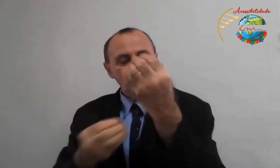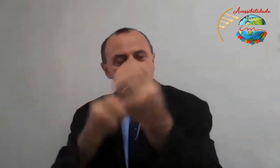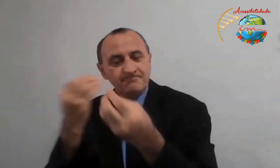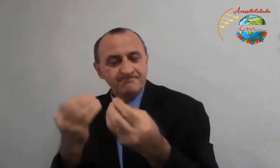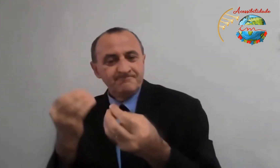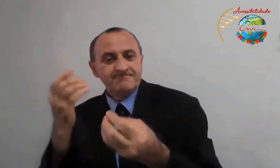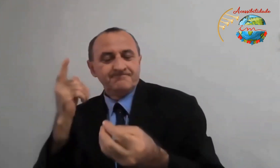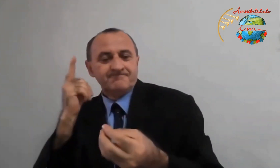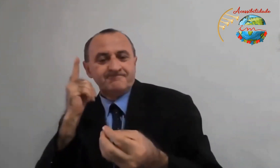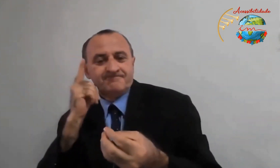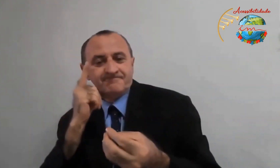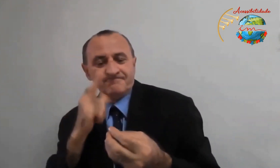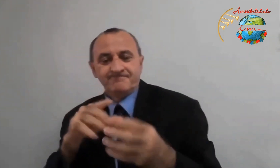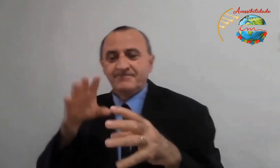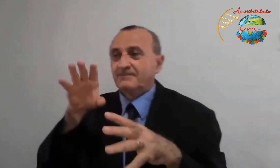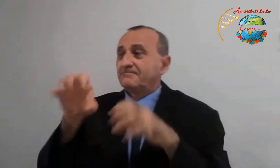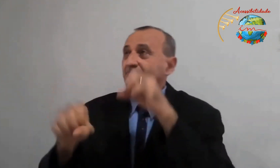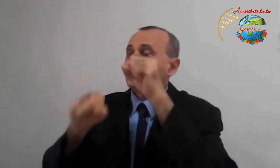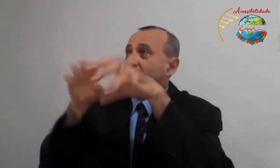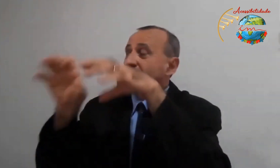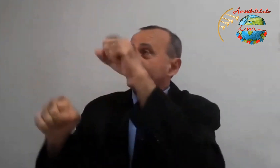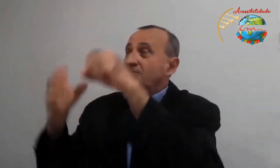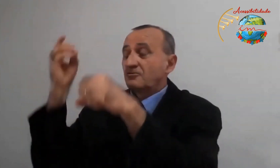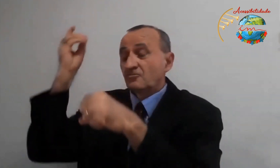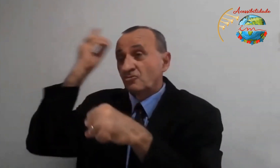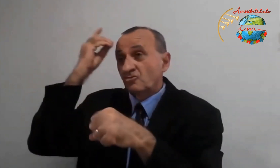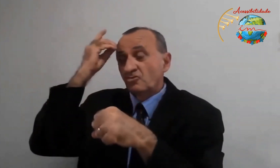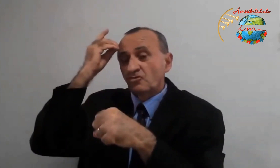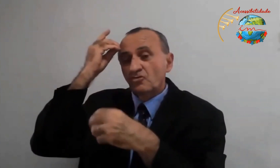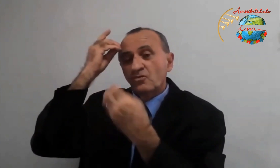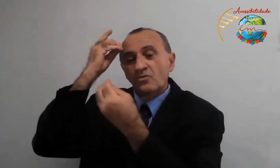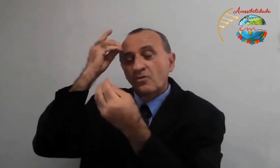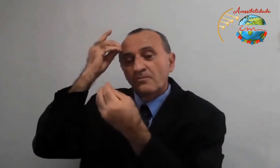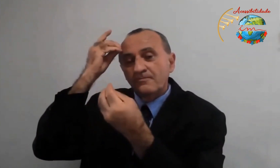Entenderam, então? Como conseguirmos, como buscarmos os dons?